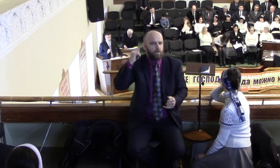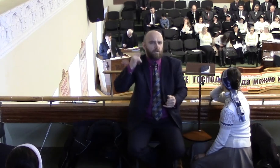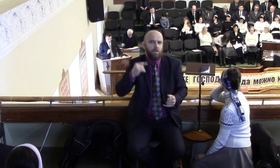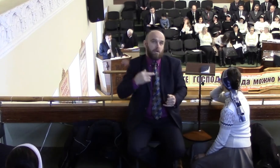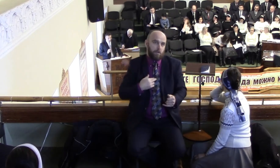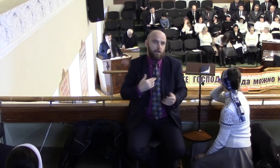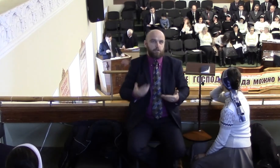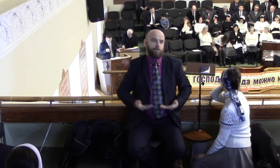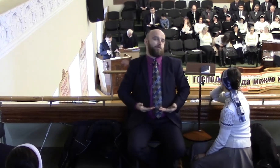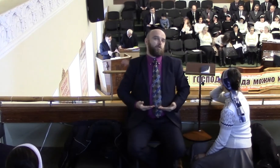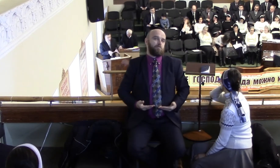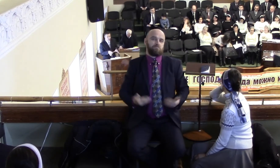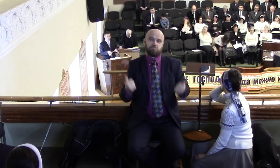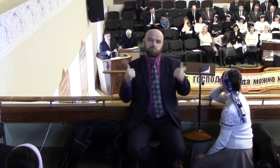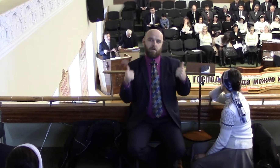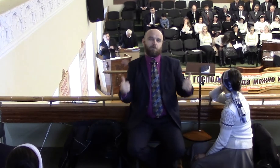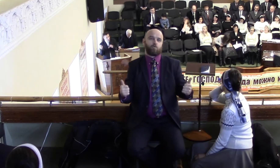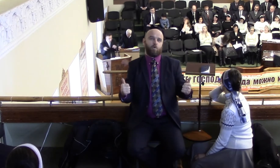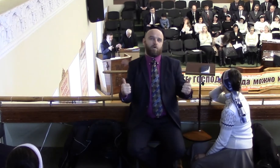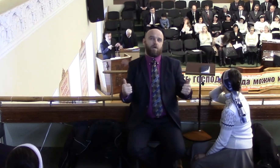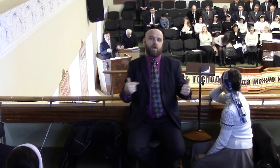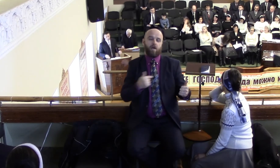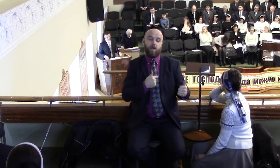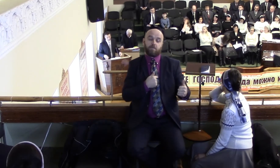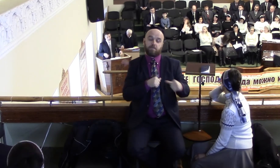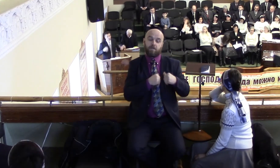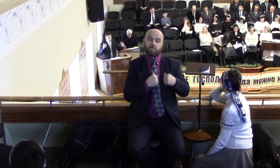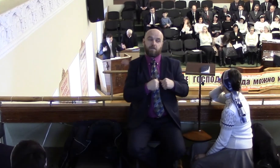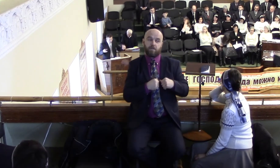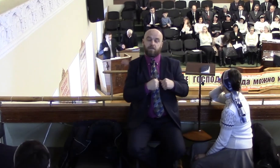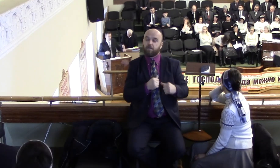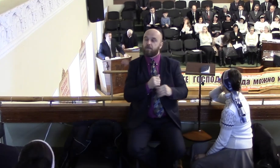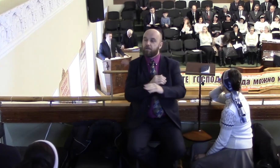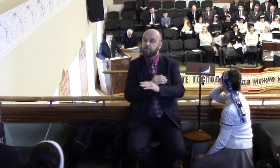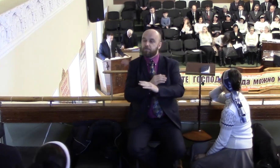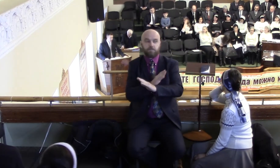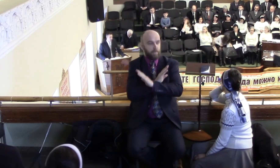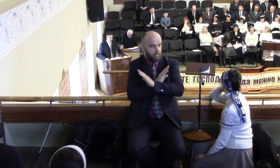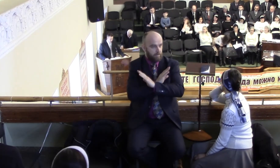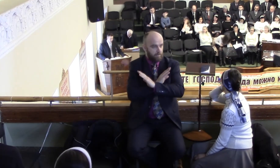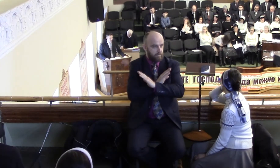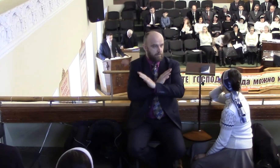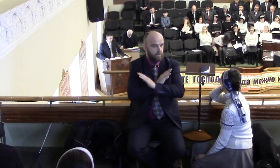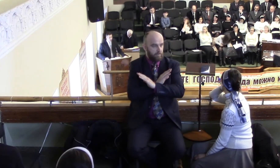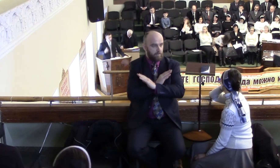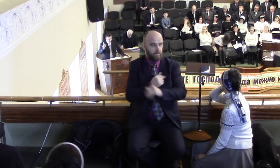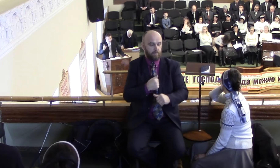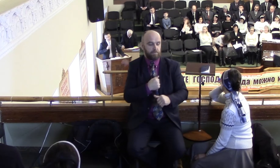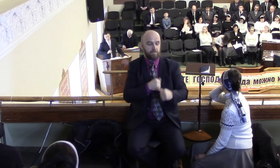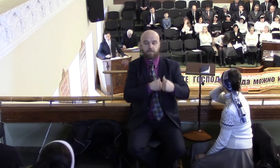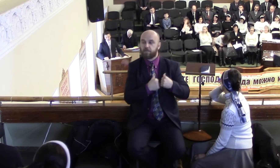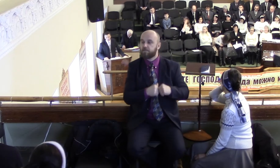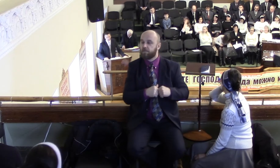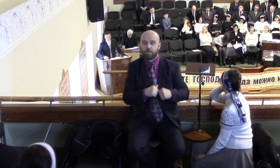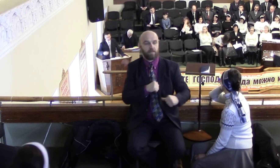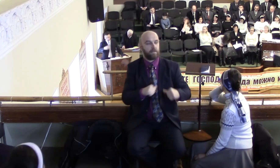это было то, что показано в книге Бытие до 3 главы. Вот это настоящая жизнь. Вот